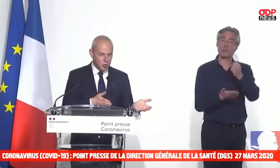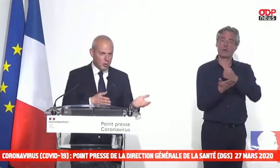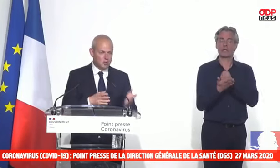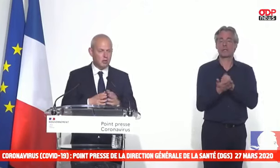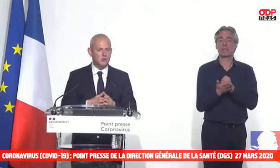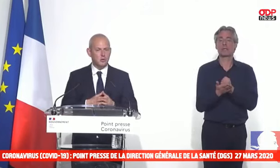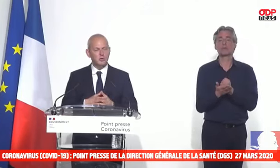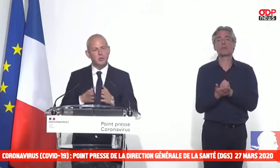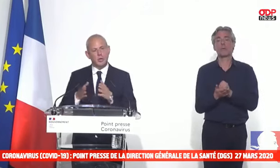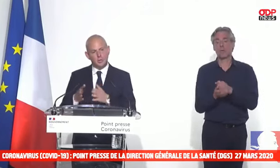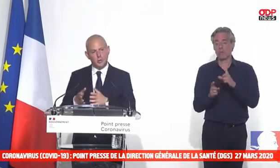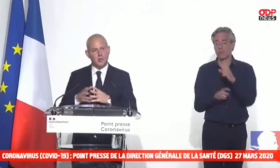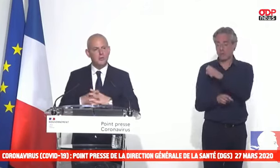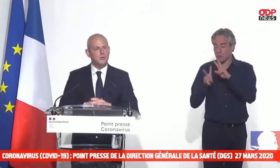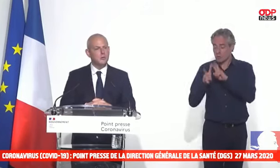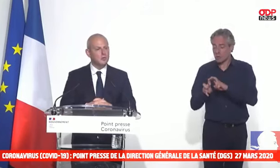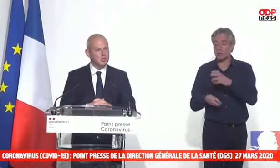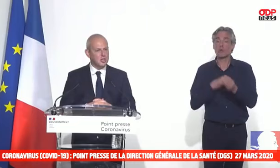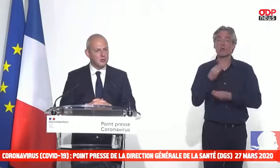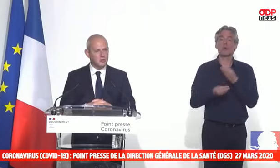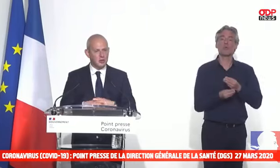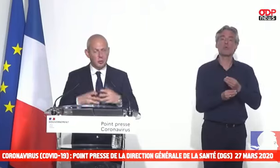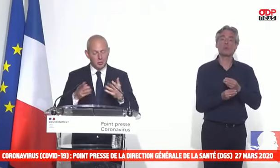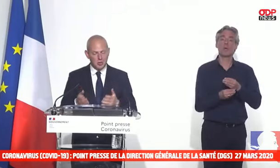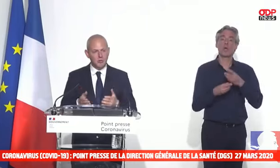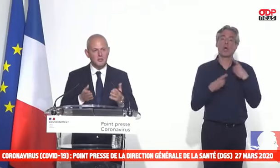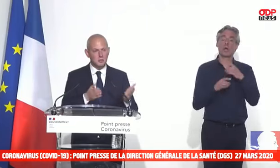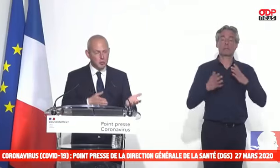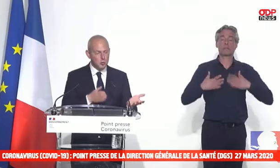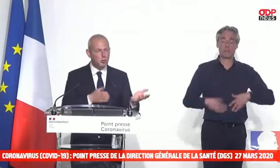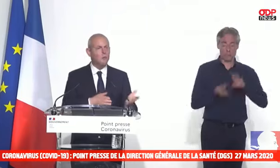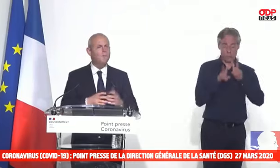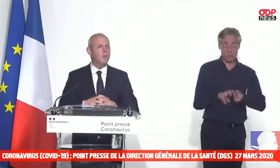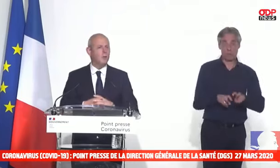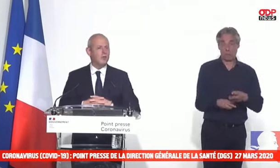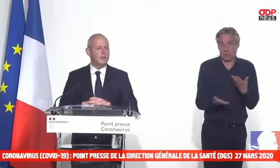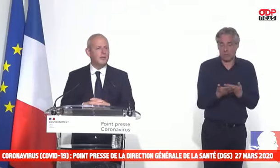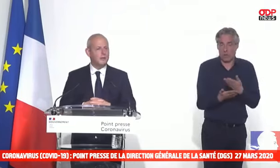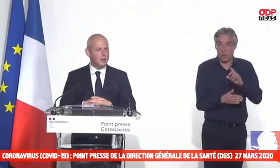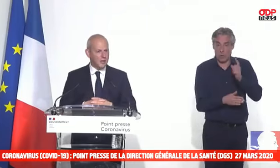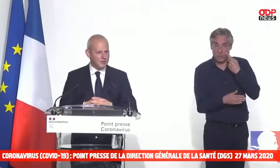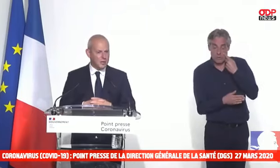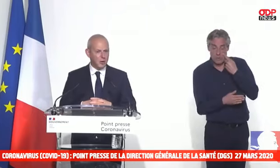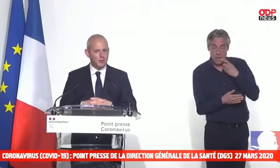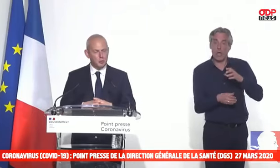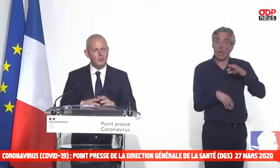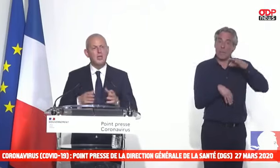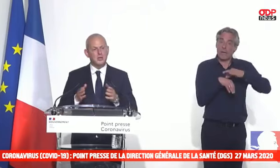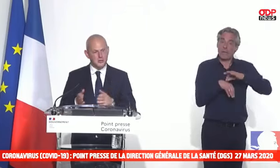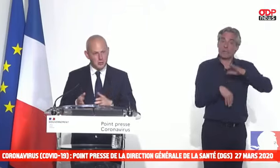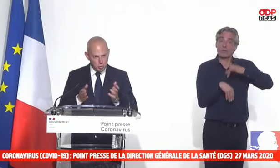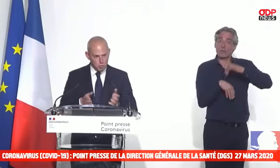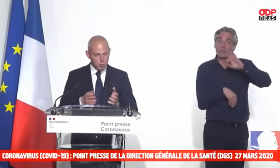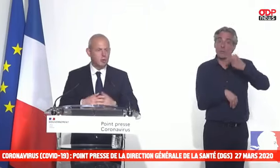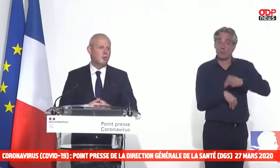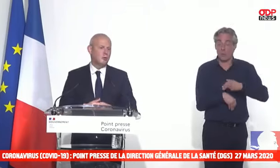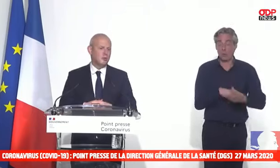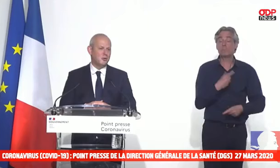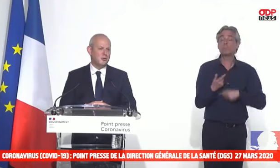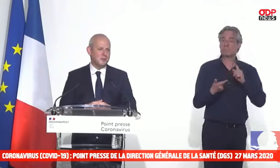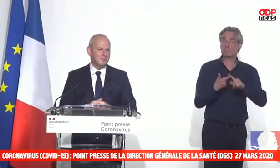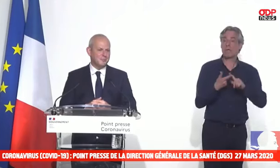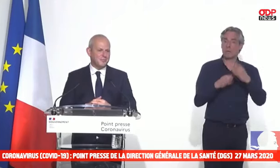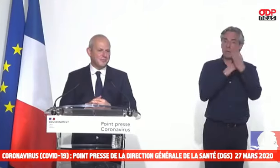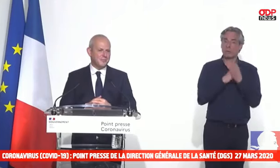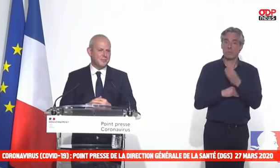tests, soit à la recherche du virus, soit permettant de rechercher des anticorps pour savoir si oui ou non on a été infecté par le virus et si oui ou non on